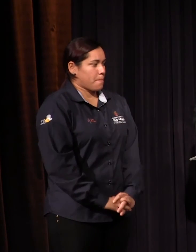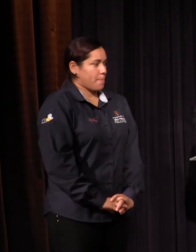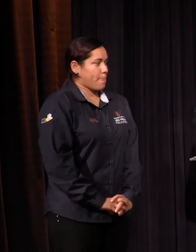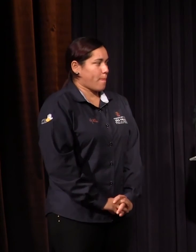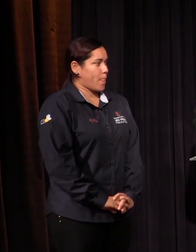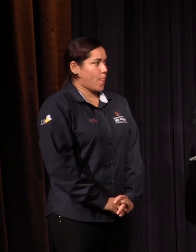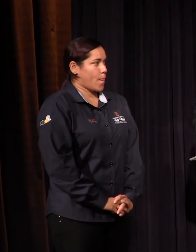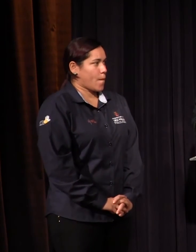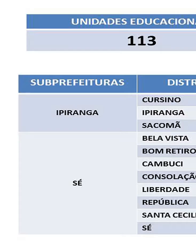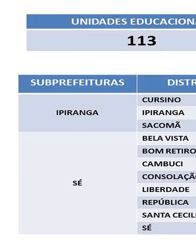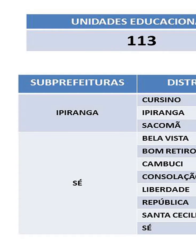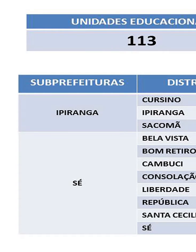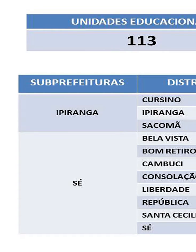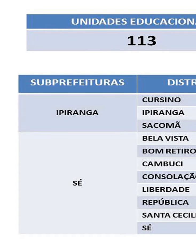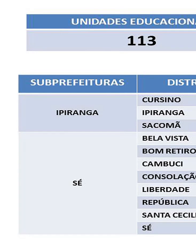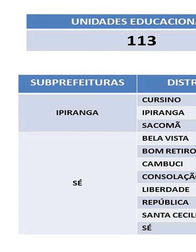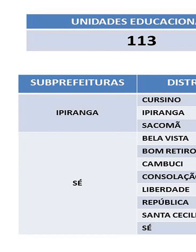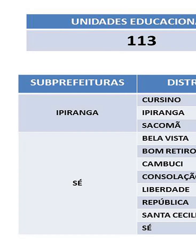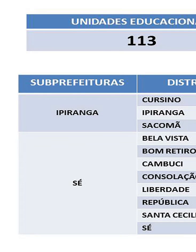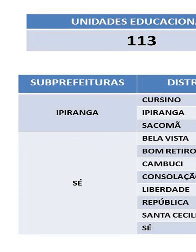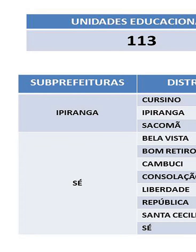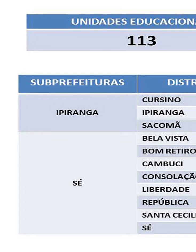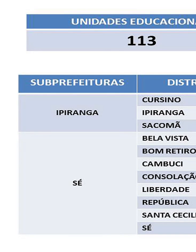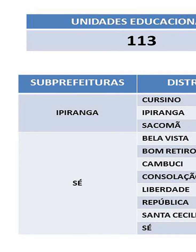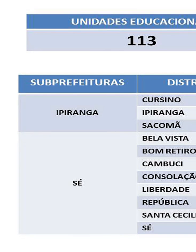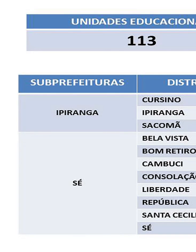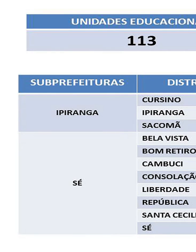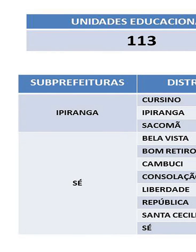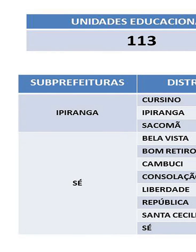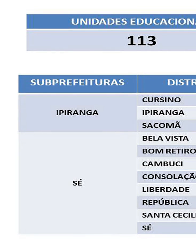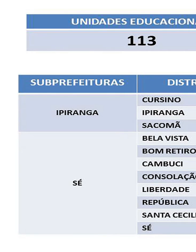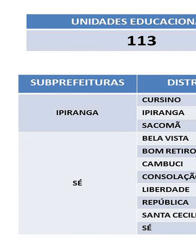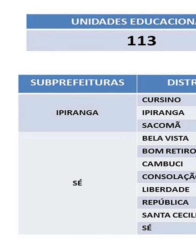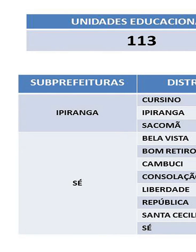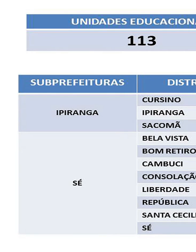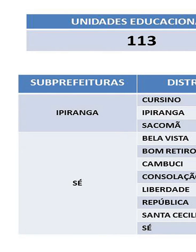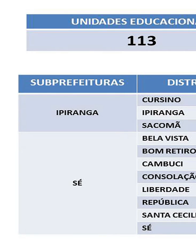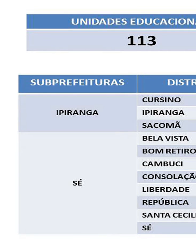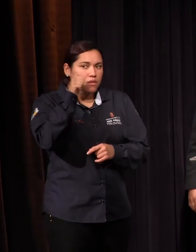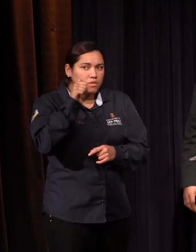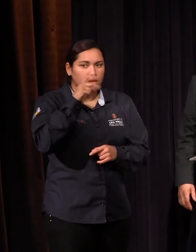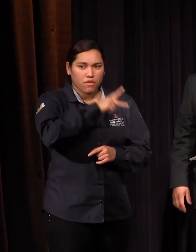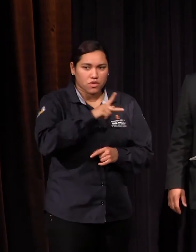dredd ipiranga professora therezinha sartori s a